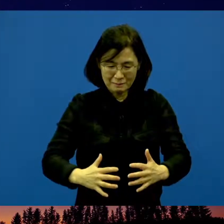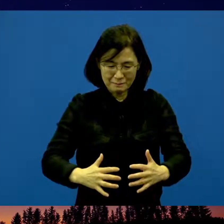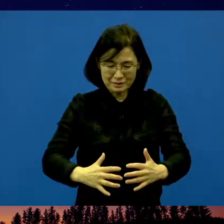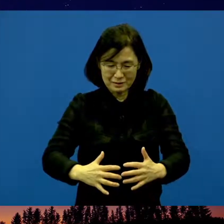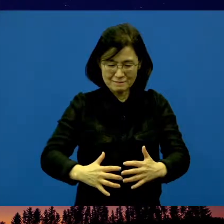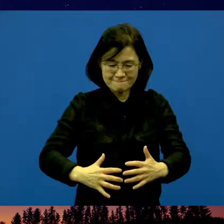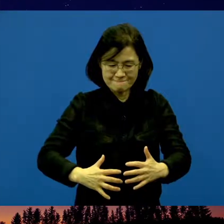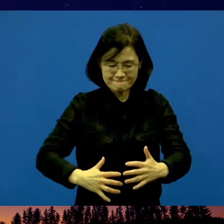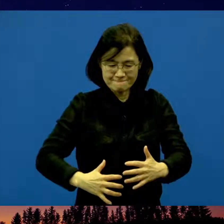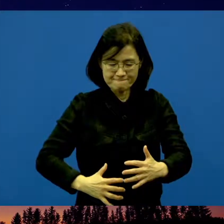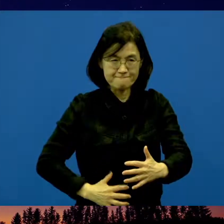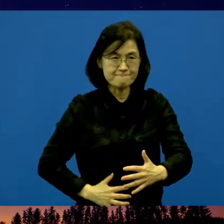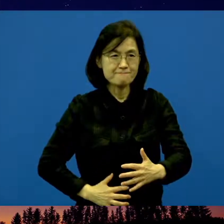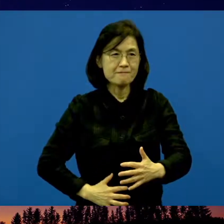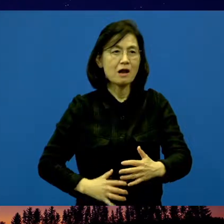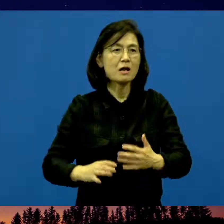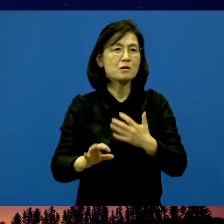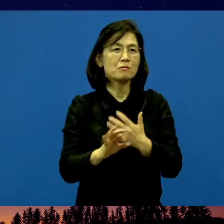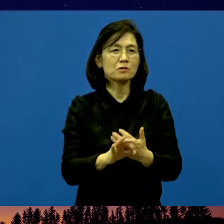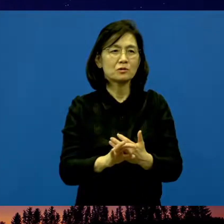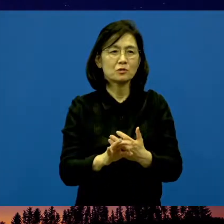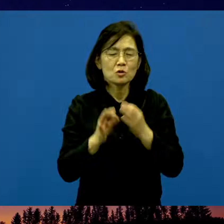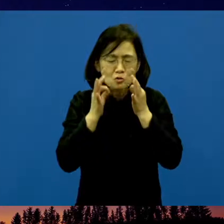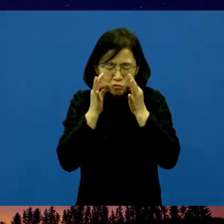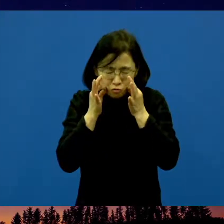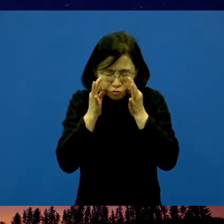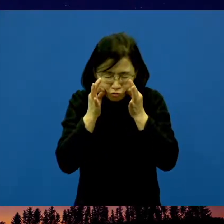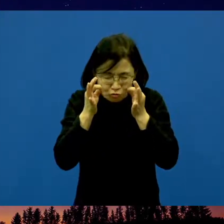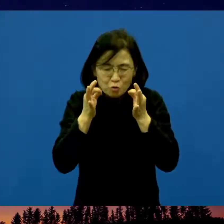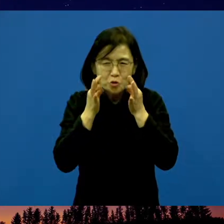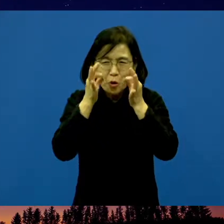뱃살은 인격이다 그러고 하면 안 돼요.